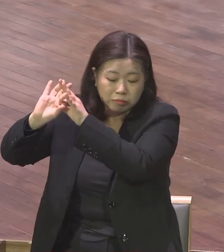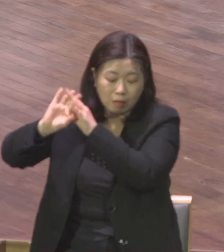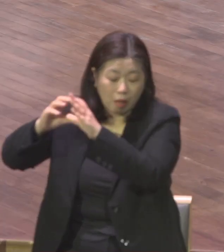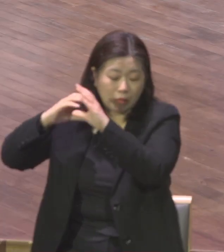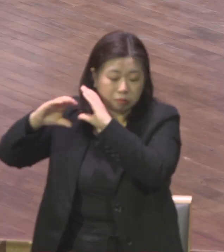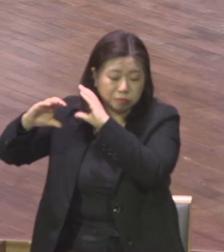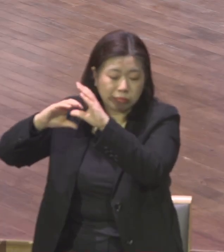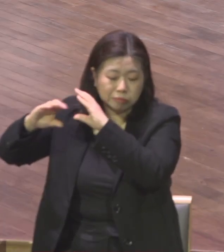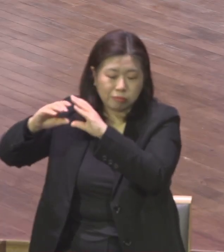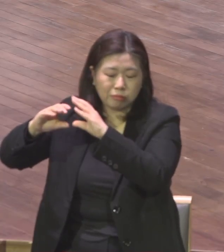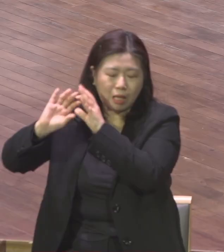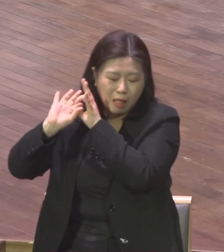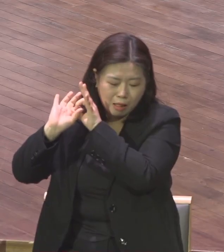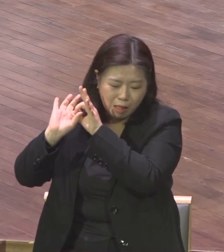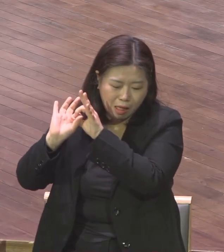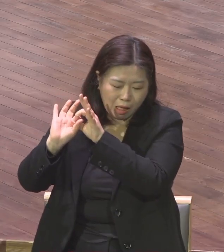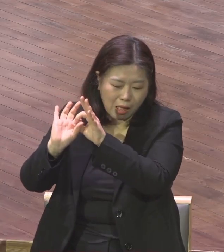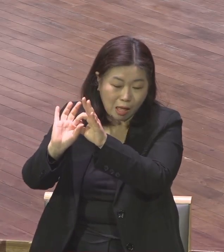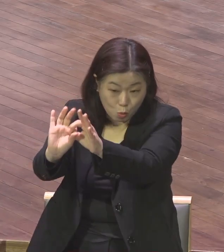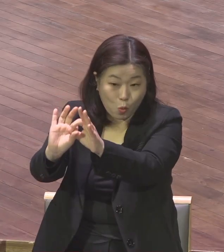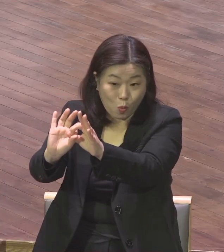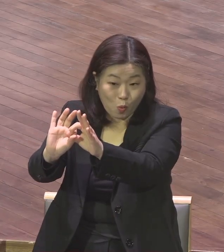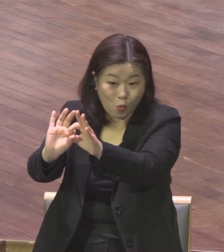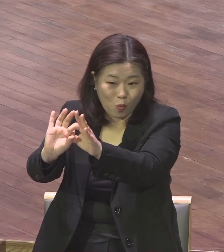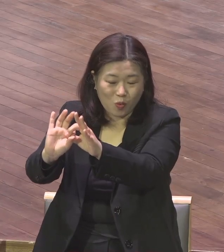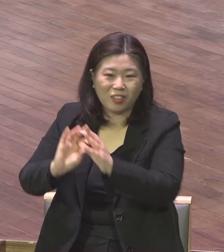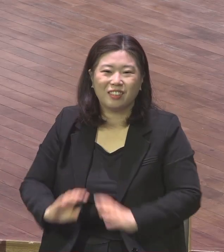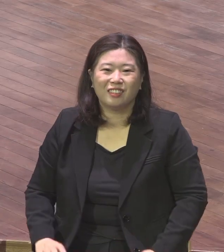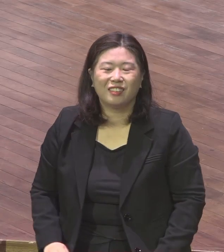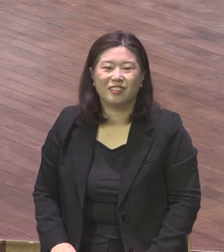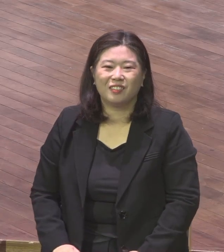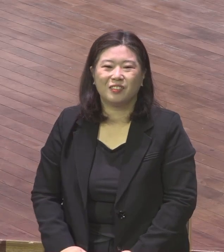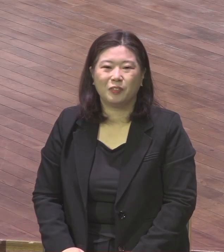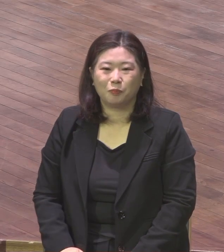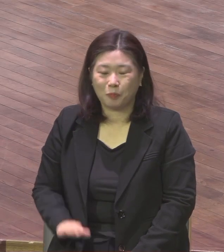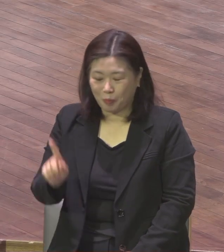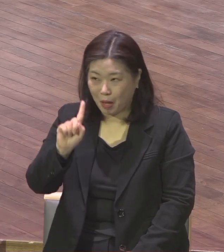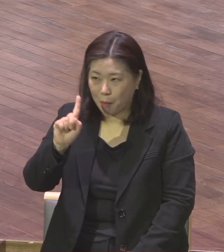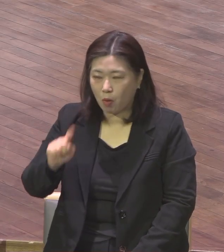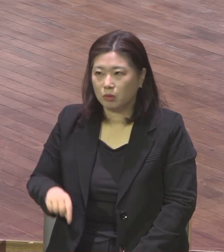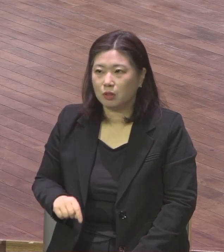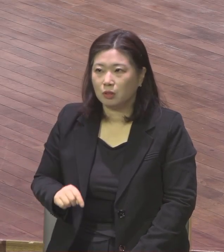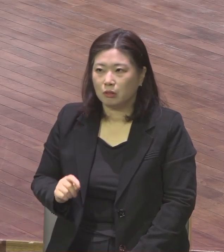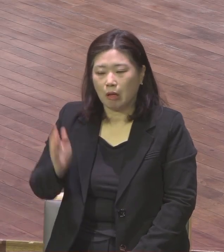꾸준한 영적 교제. 이게 참 중요하죠. 꾸준하게.